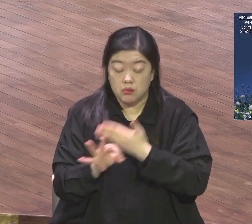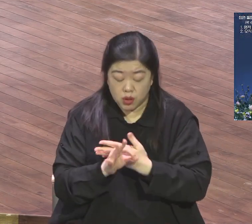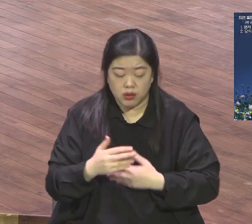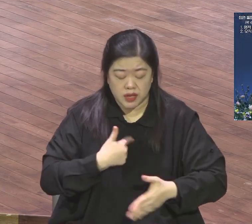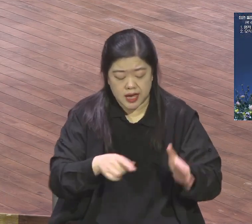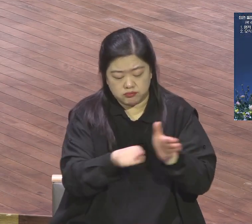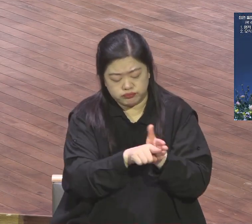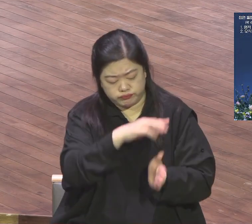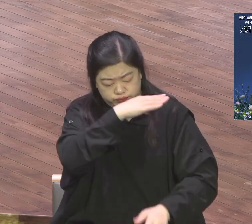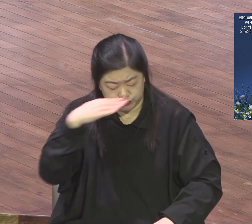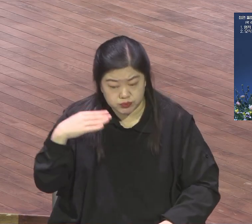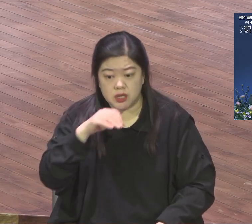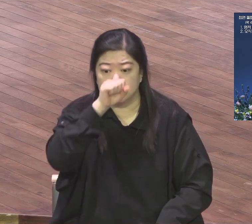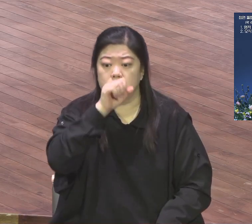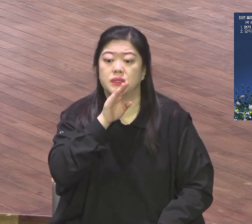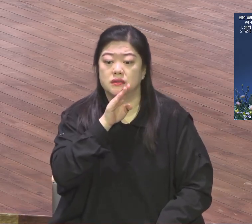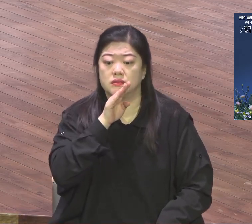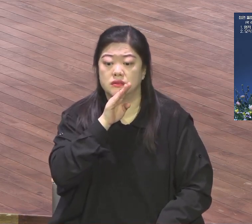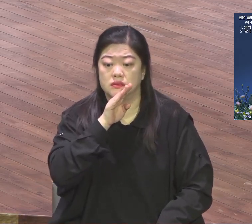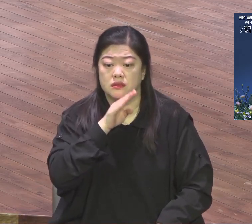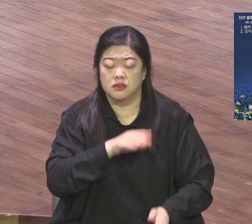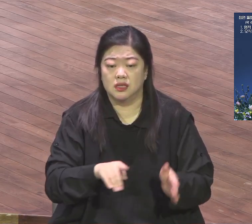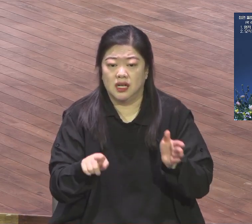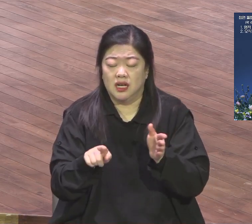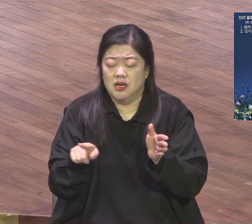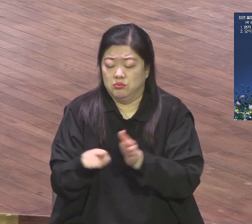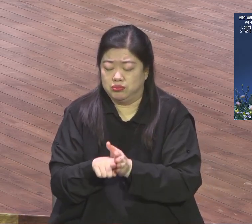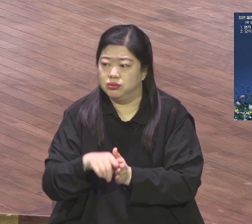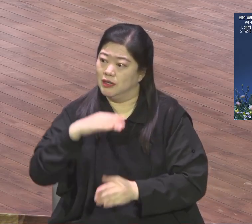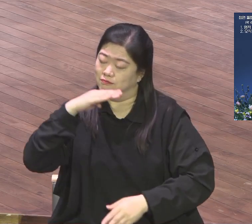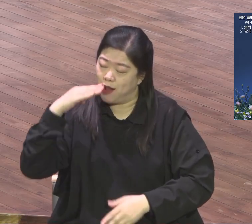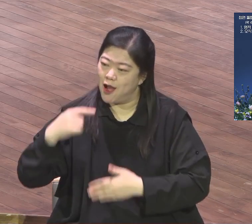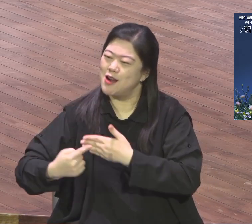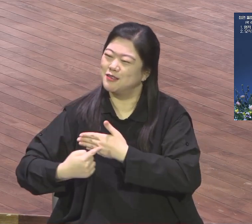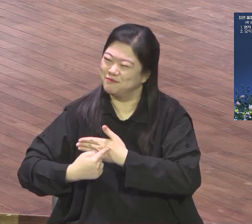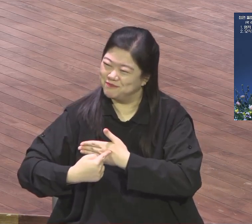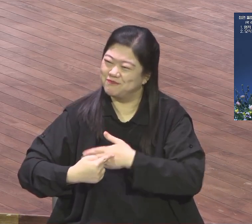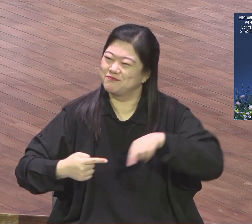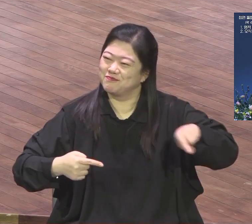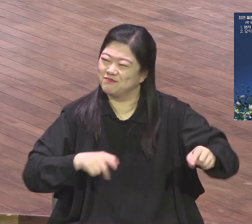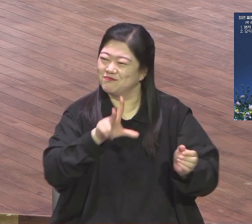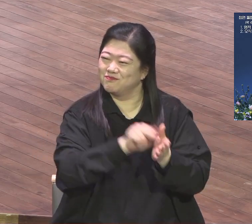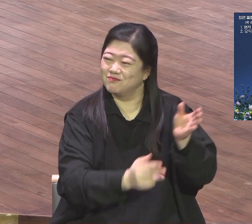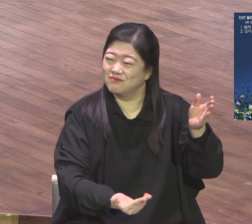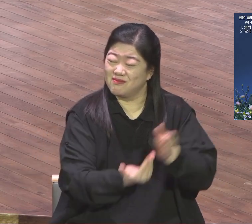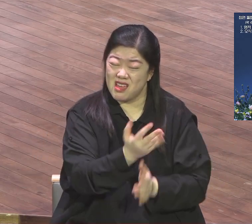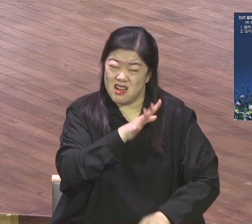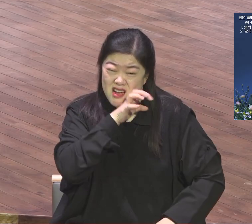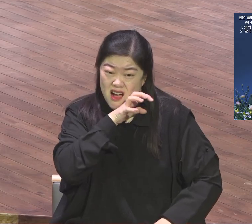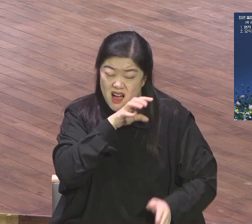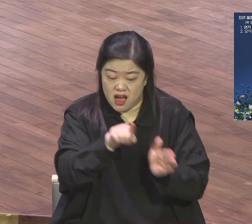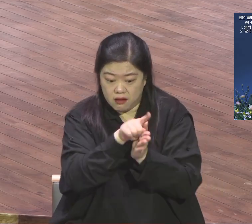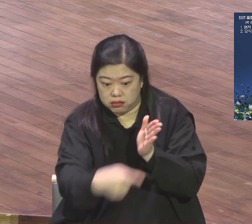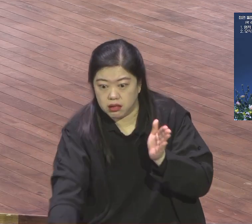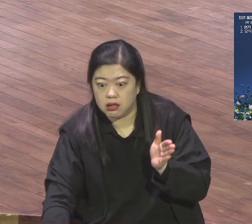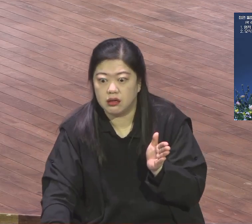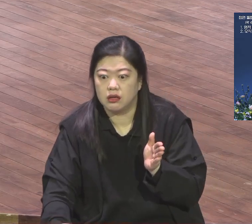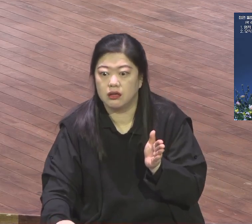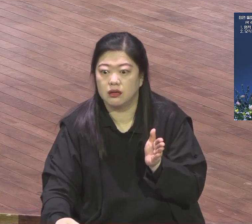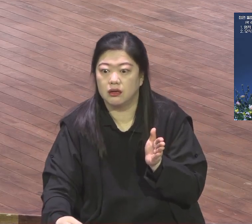거예요. 풍랑 잠잠히 할 수 있어요. 풍랑이 문제가 아니라 내 믿음이